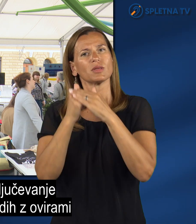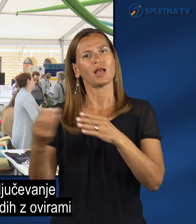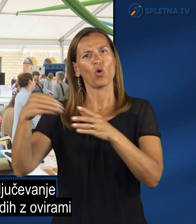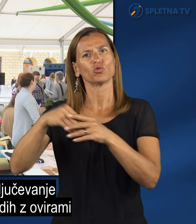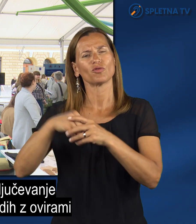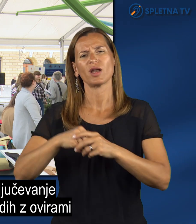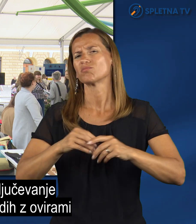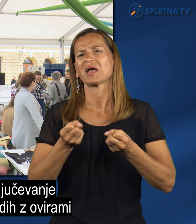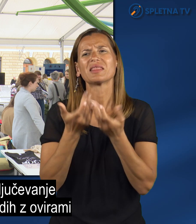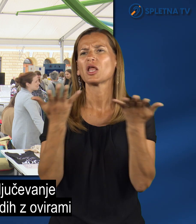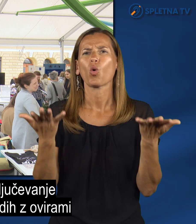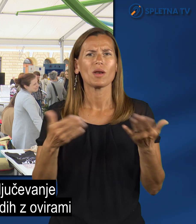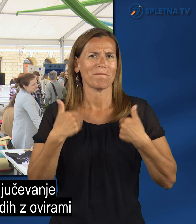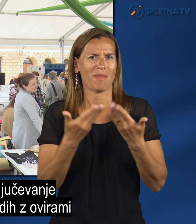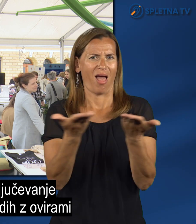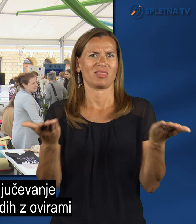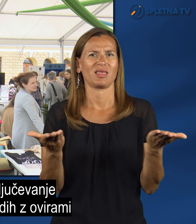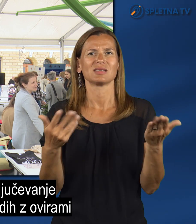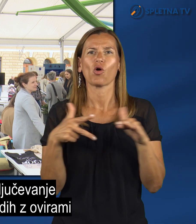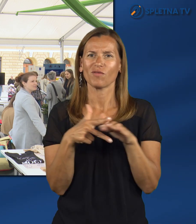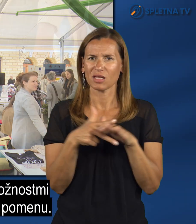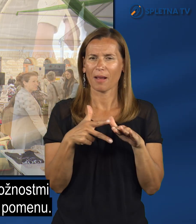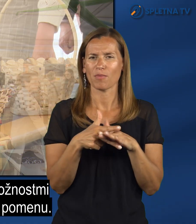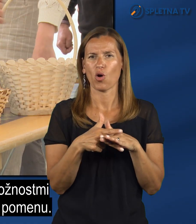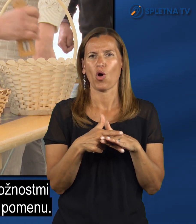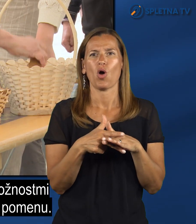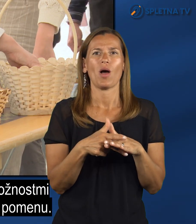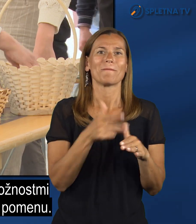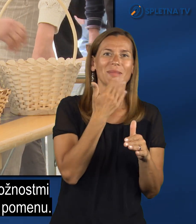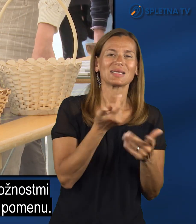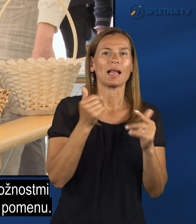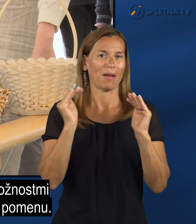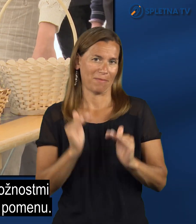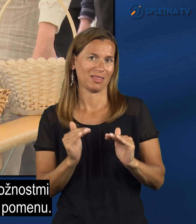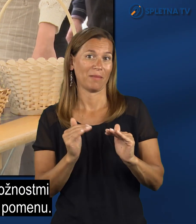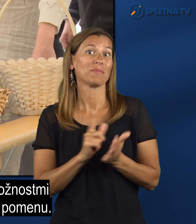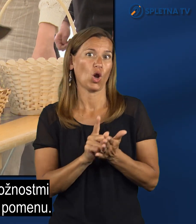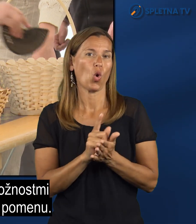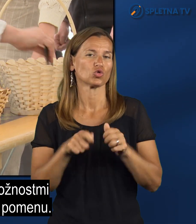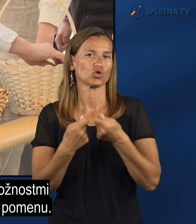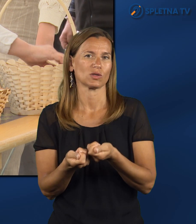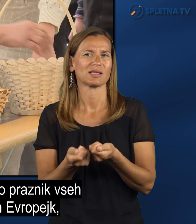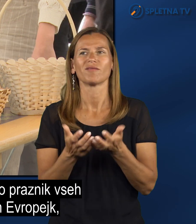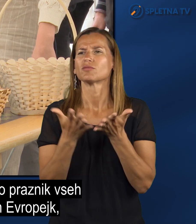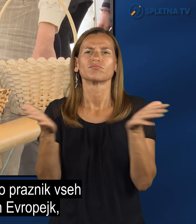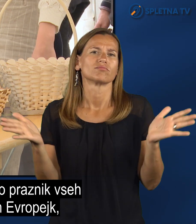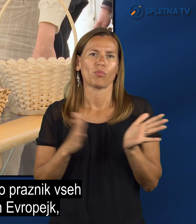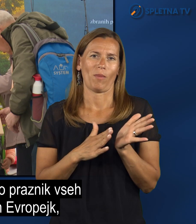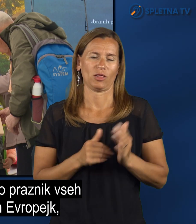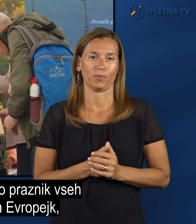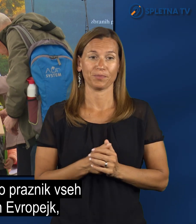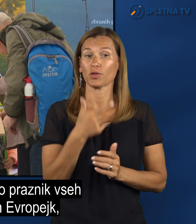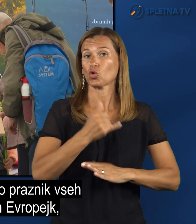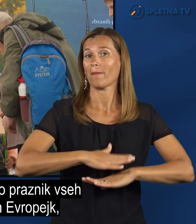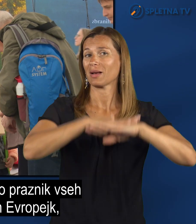podpirajo vključevanje katerihkoli mladih z ovirami, z manj priložnostmi v najširšem pomenu. Se mi zdi, da je to